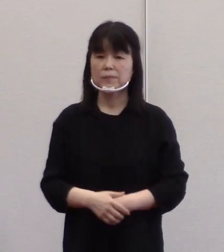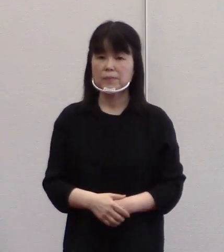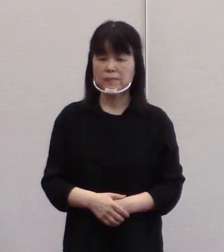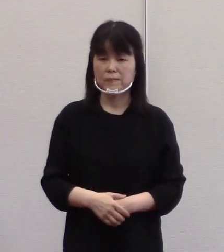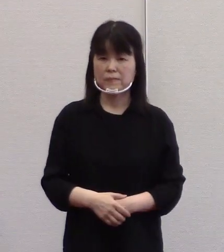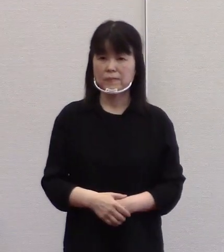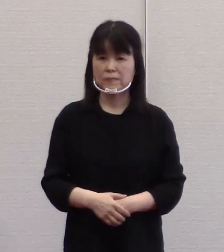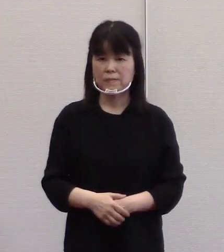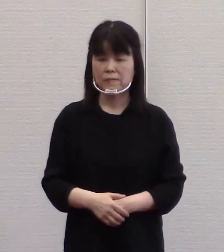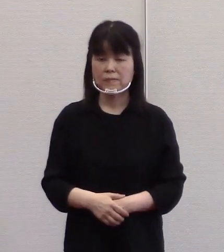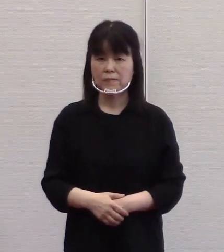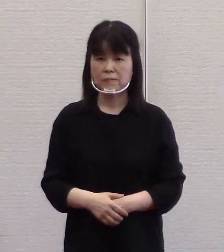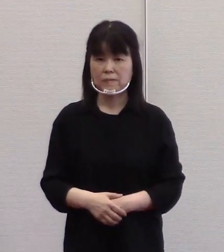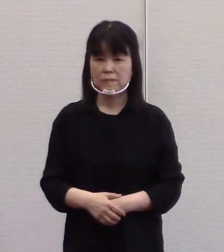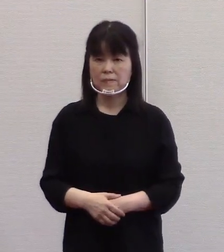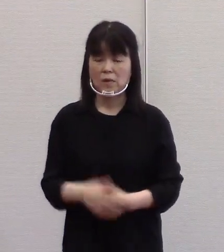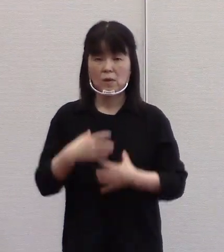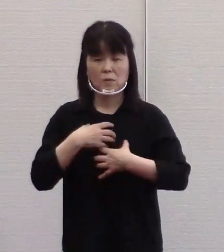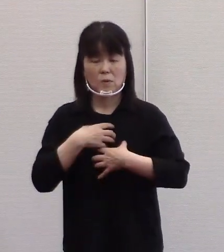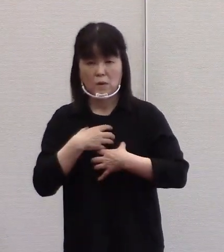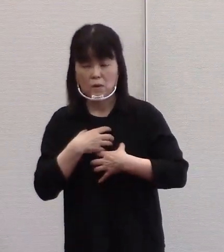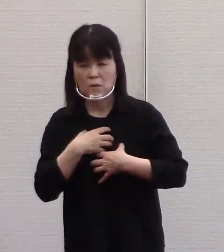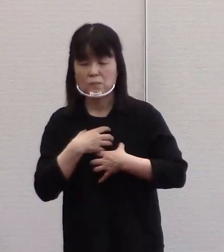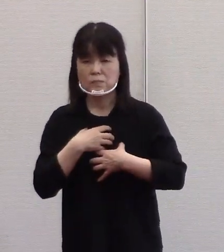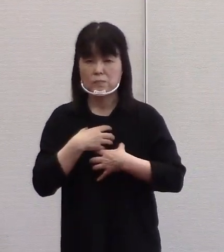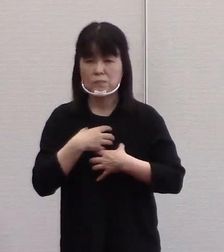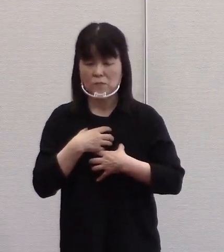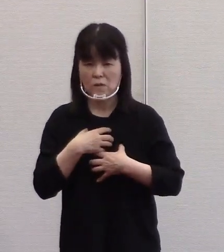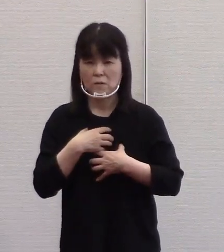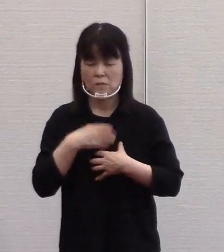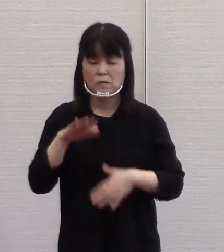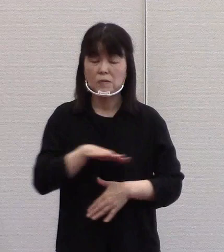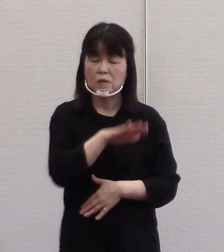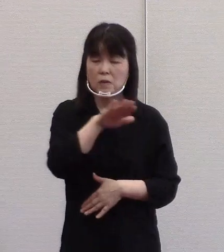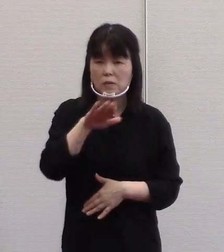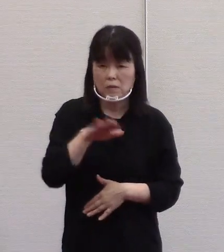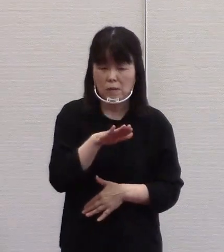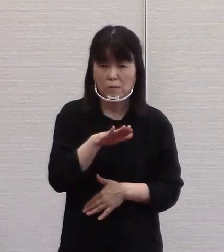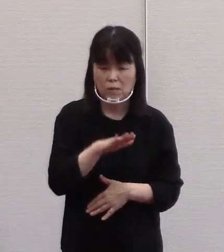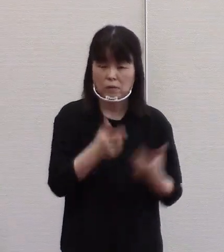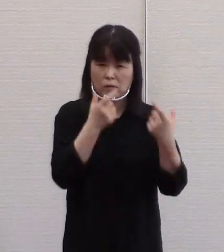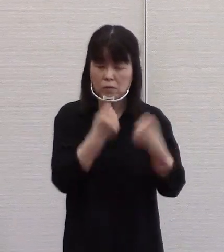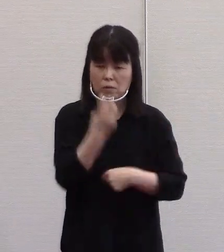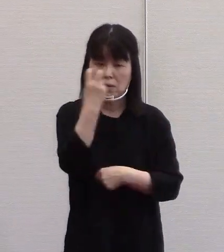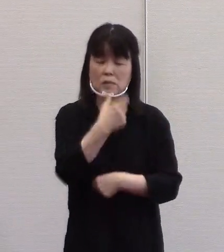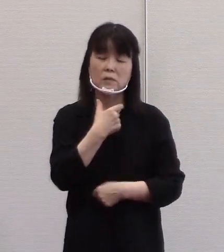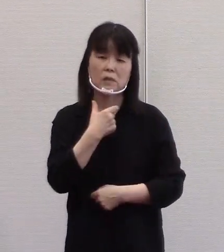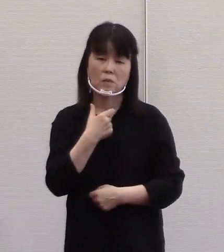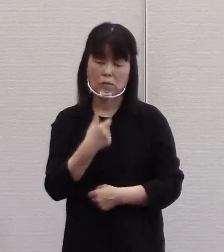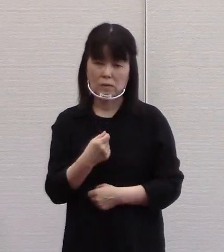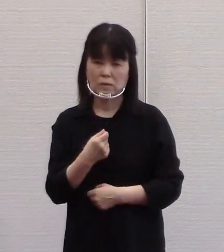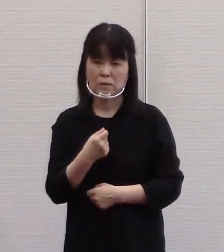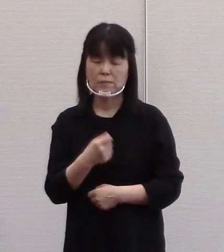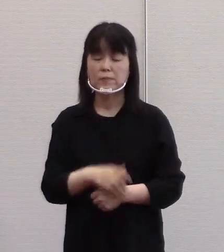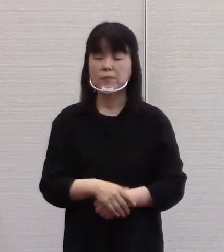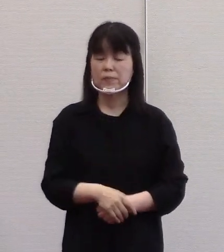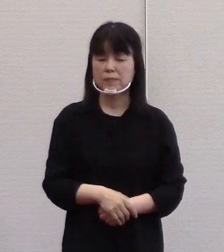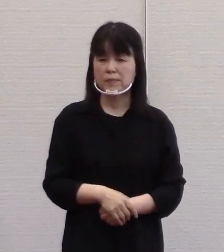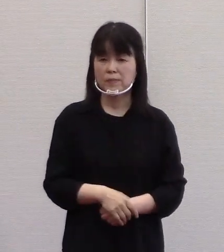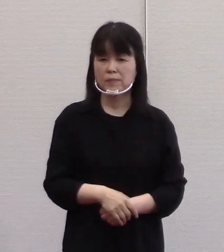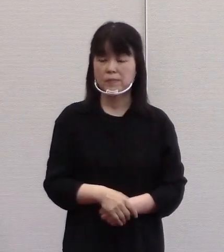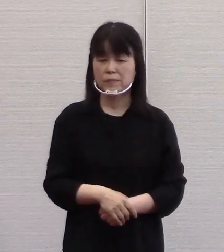不安を持っていらっしゃる皆さんの検査もしっかりやっていただきたい。まあ、そのことによって、